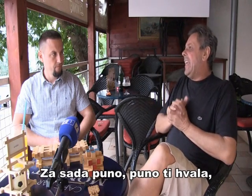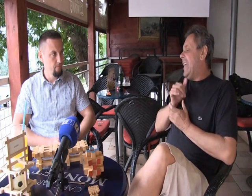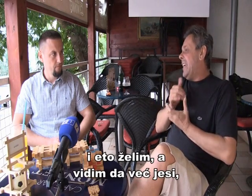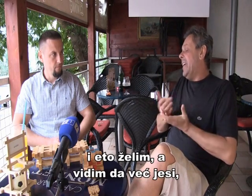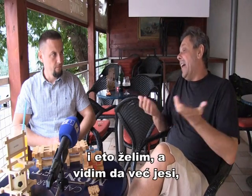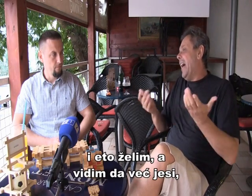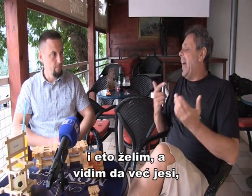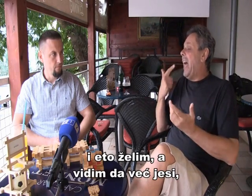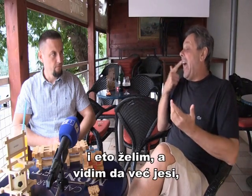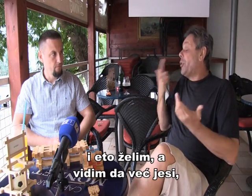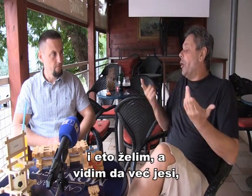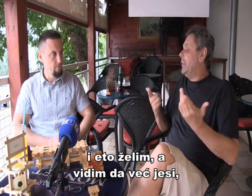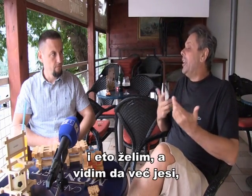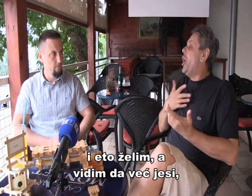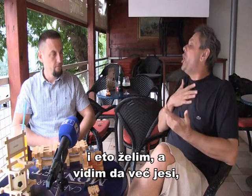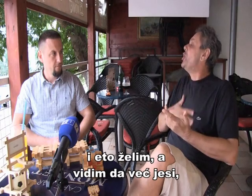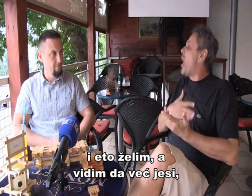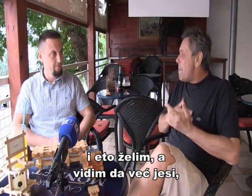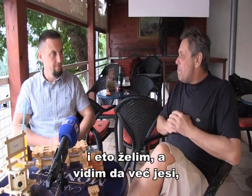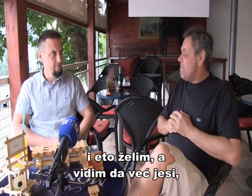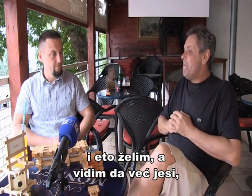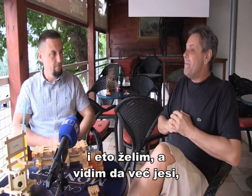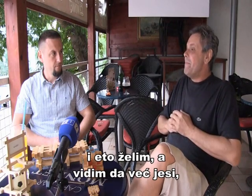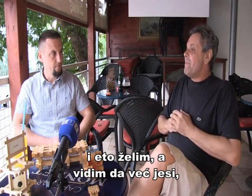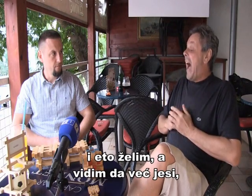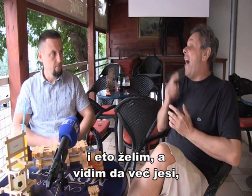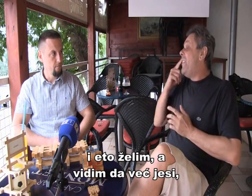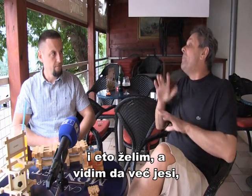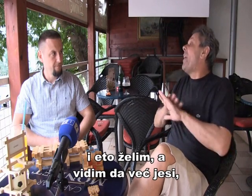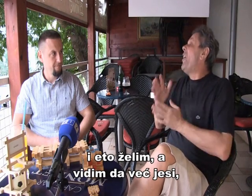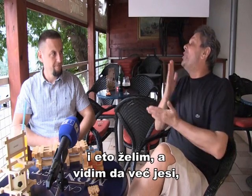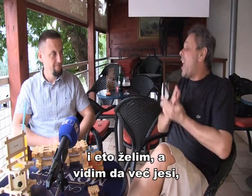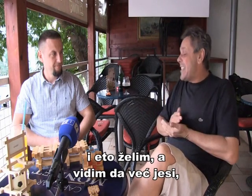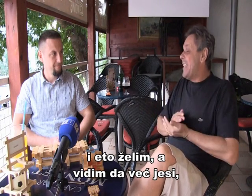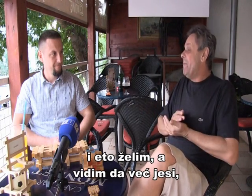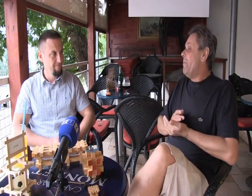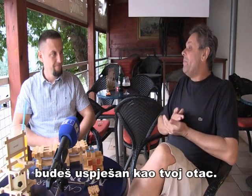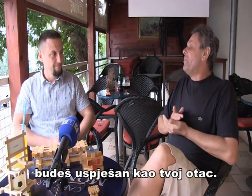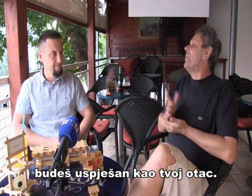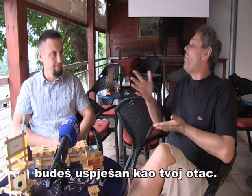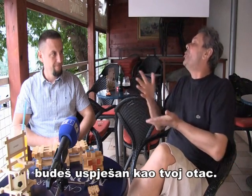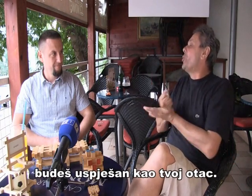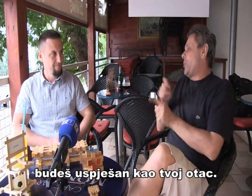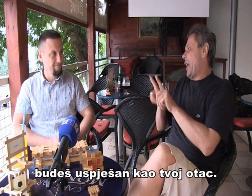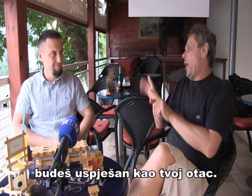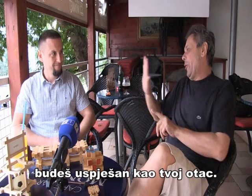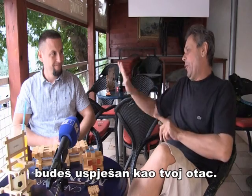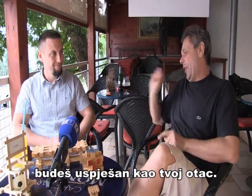i eto, želim, a vidim da već jesi, da budeš uspješan kao tvoj